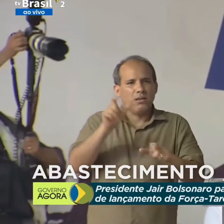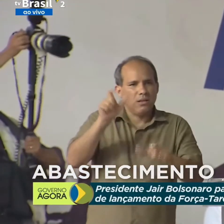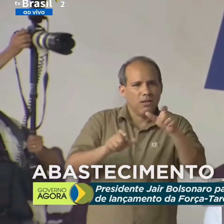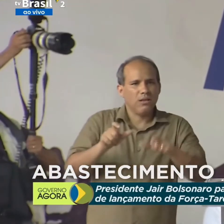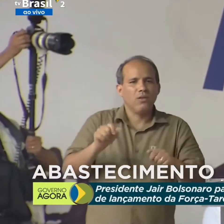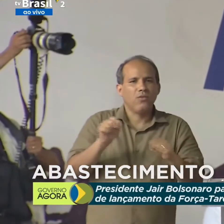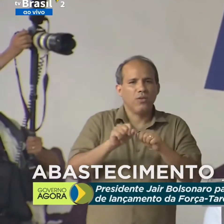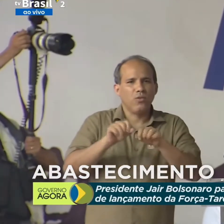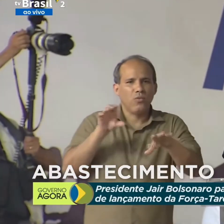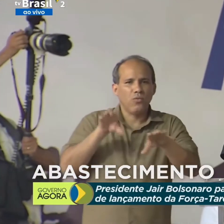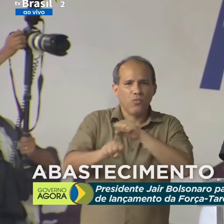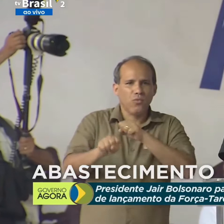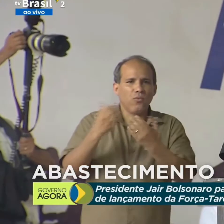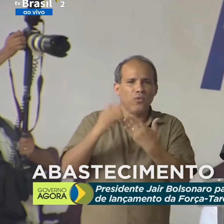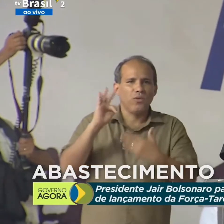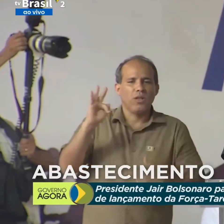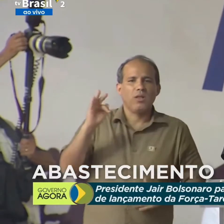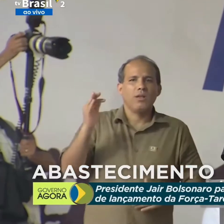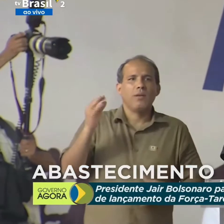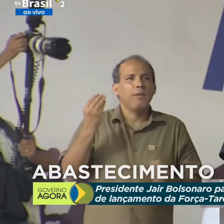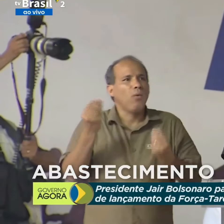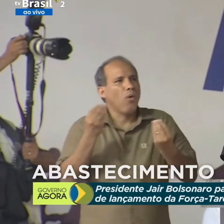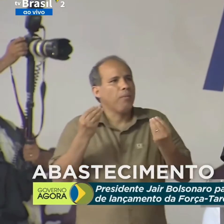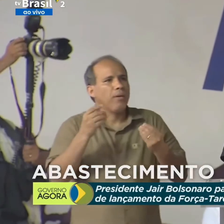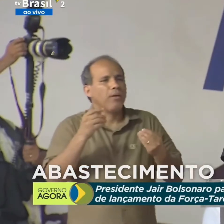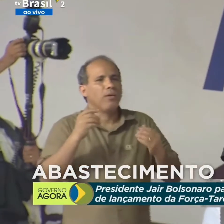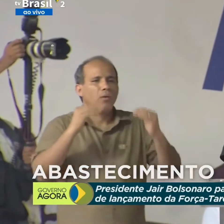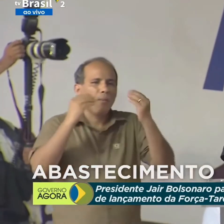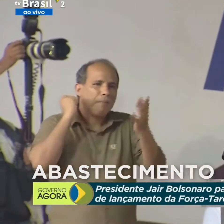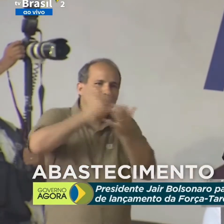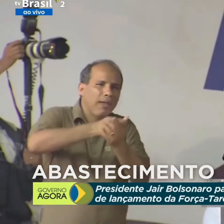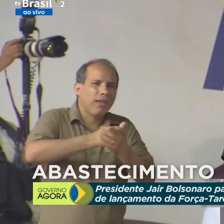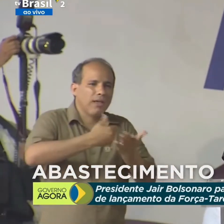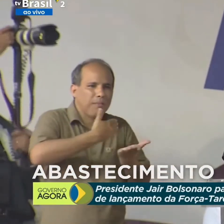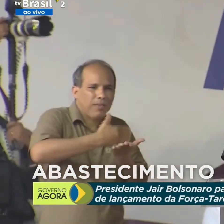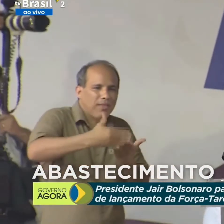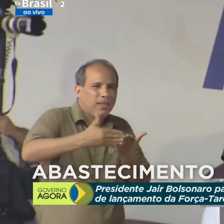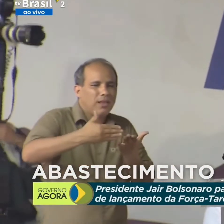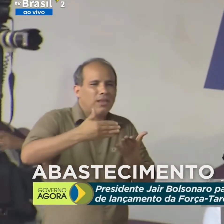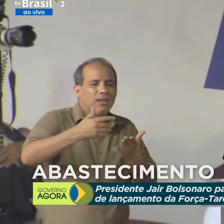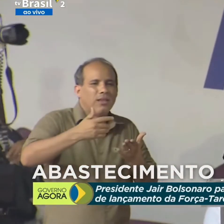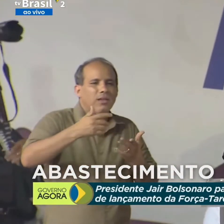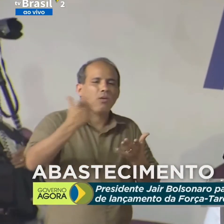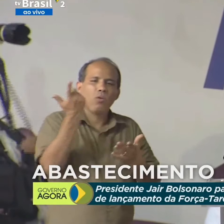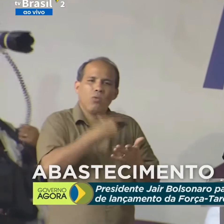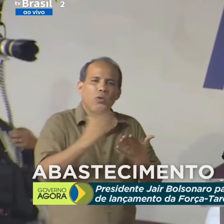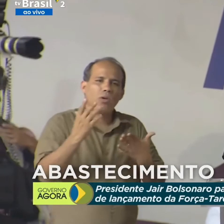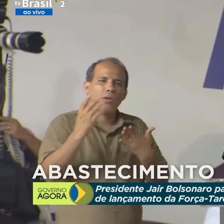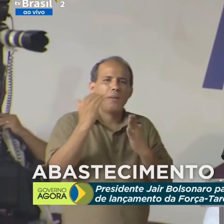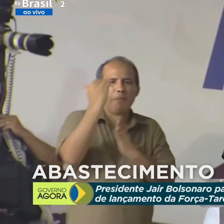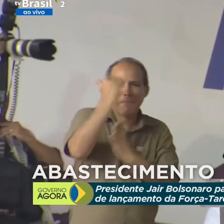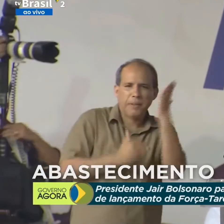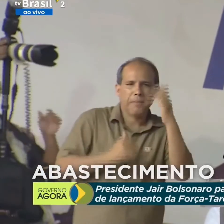fizeram um curso superior e não tiveram meios de honrá-lo, de pagar. Anistiamos